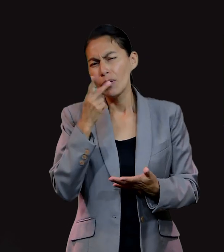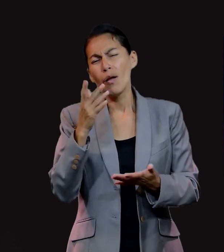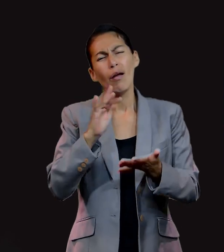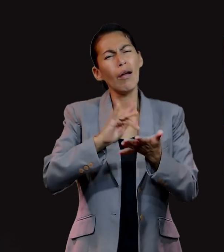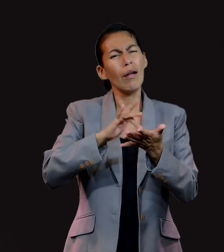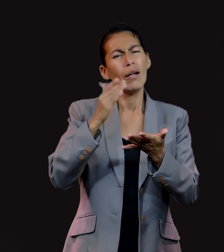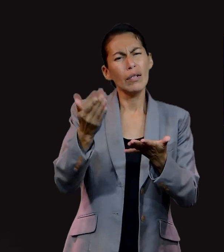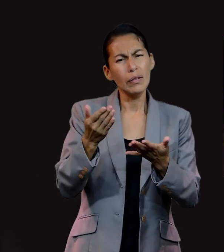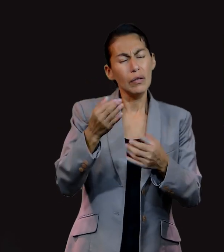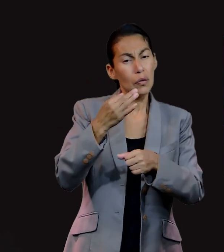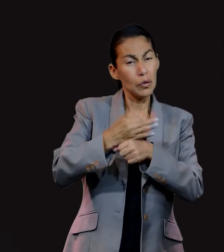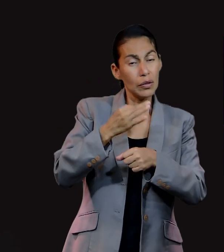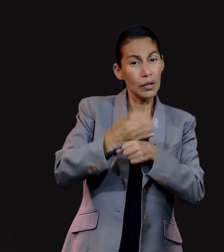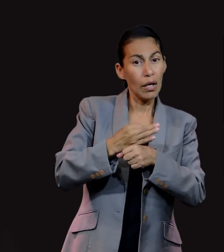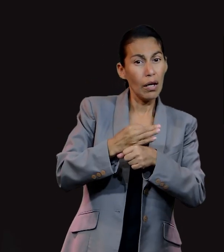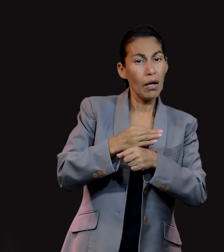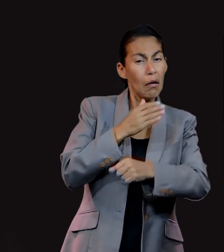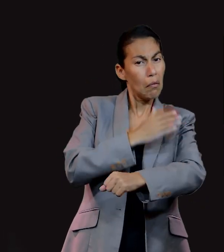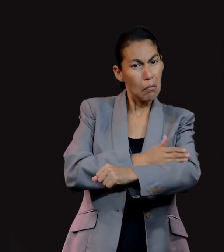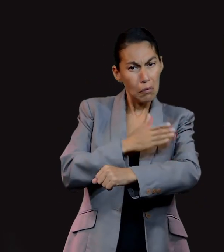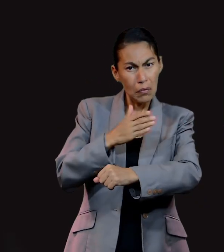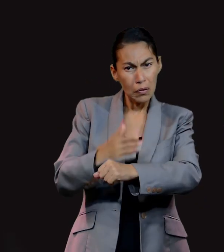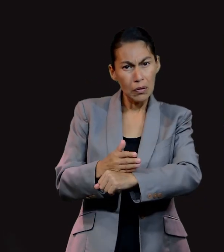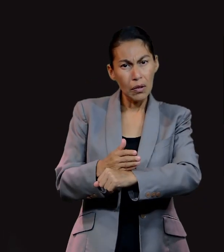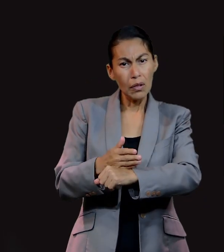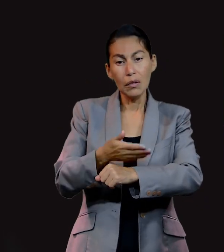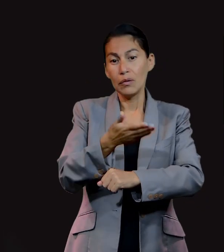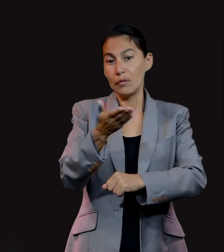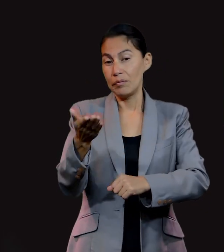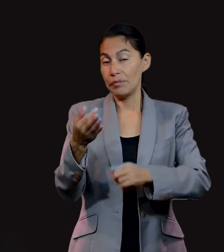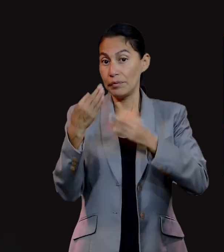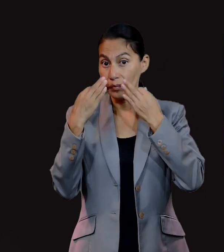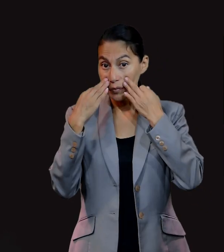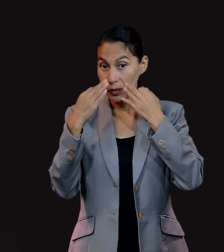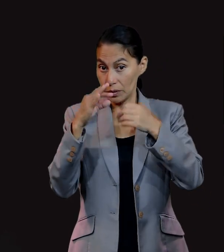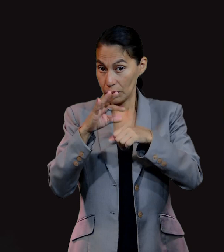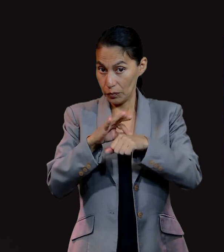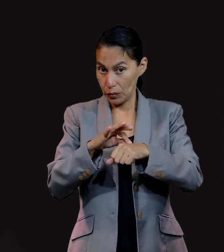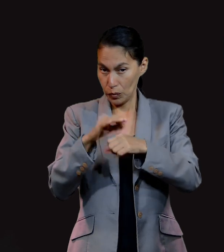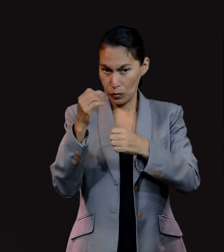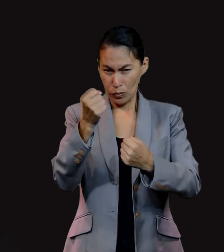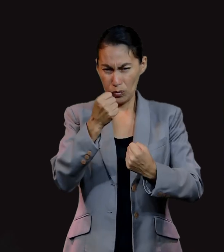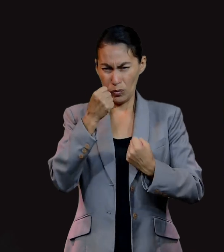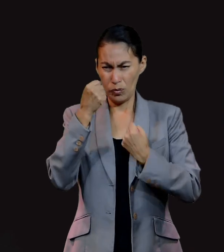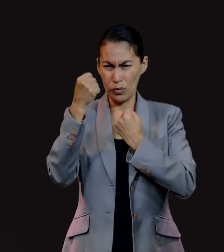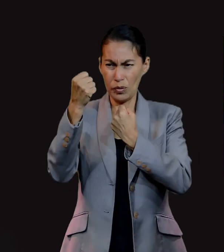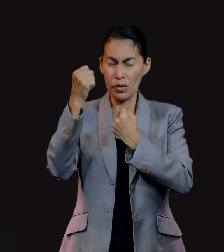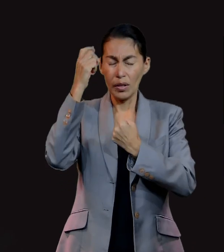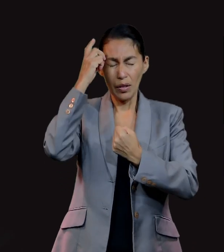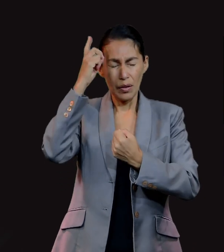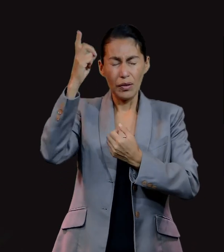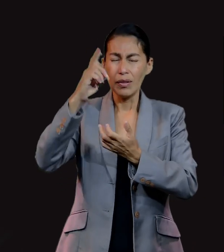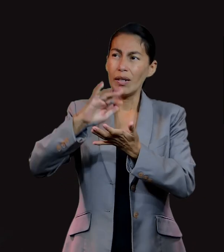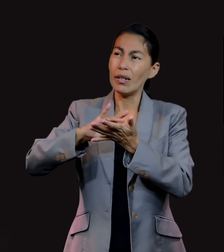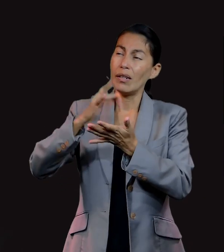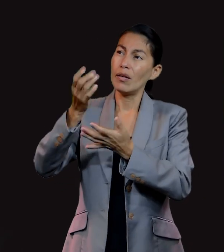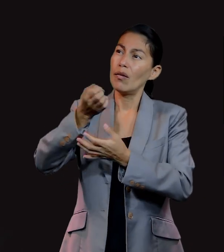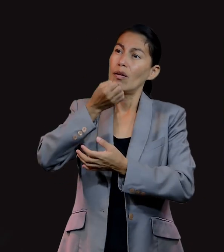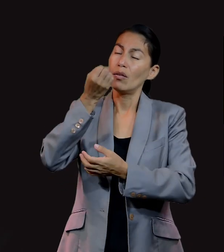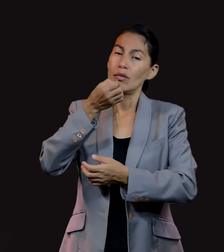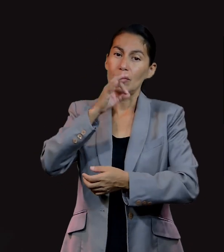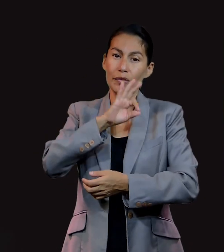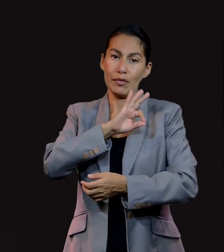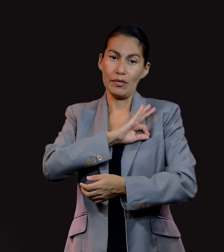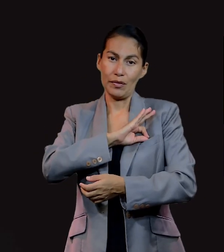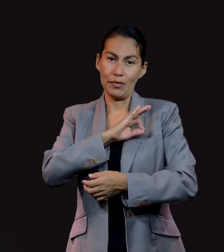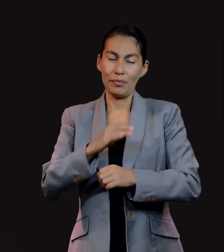con nosotros y acompañarnos a este programa para compartir su testimonio del poder de Dios